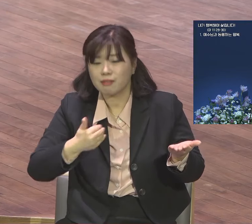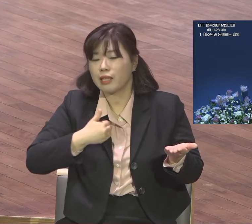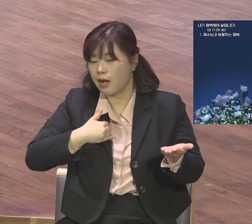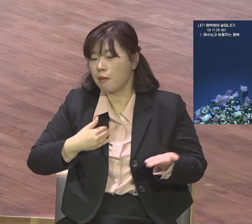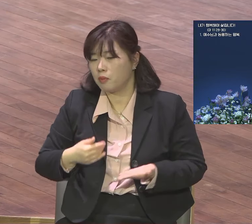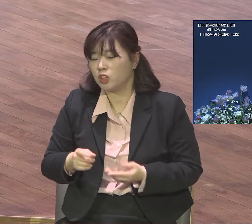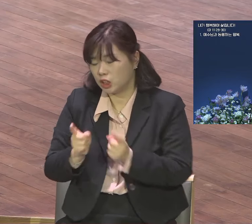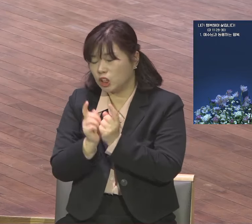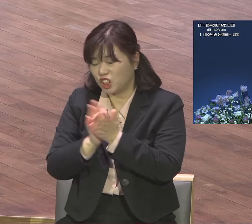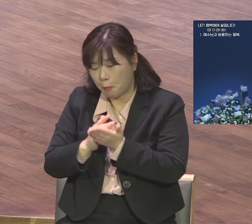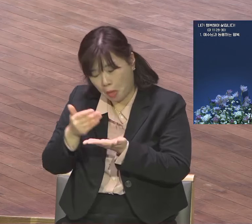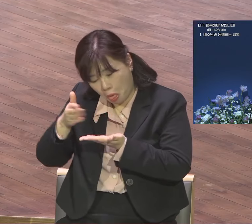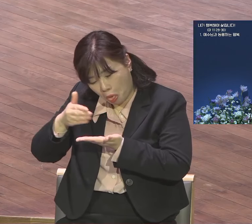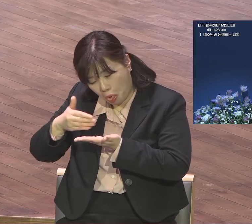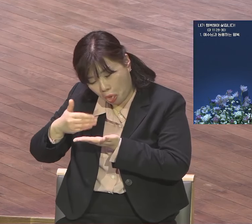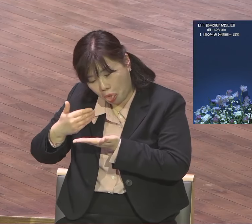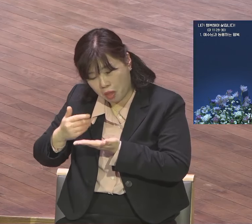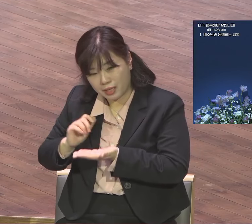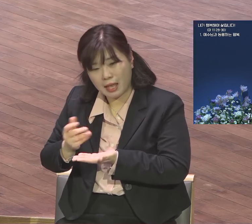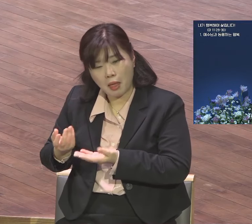의외였습니다. 우리가 지금